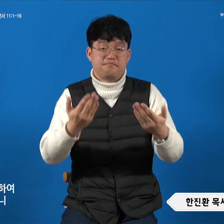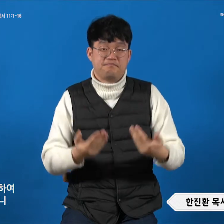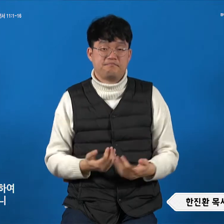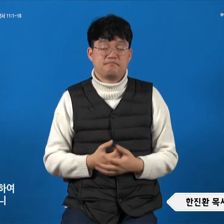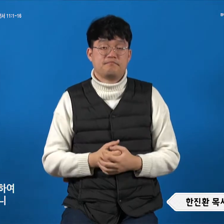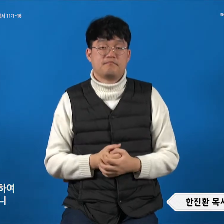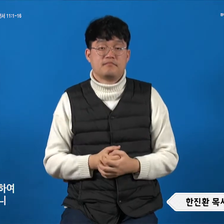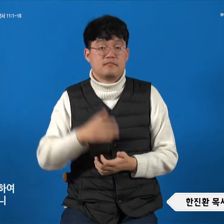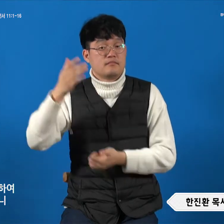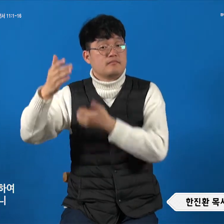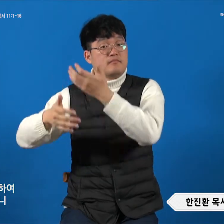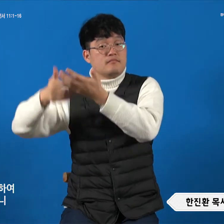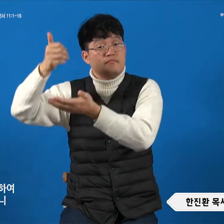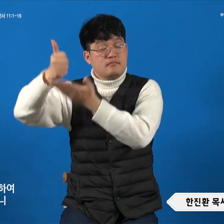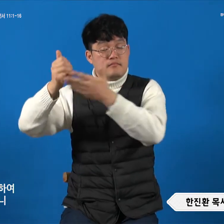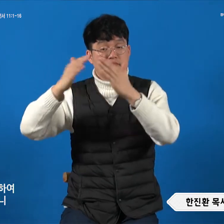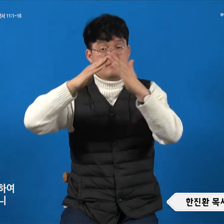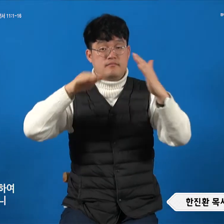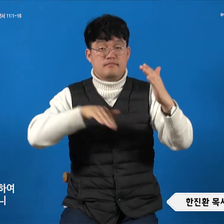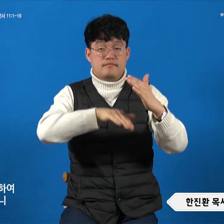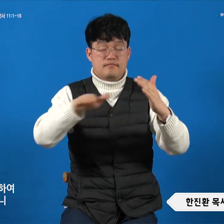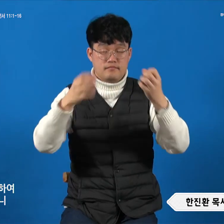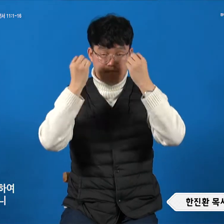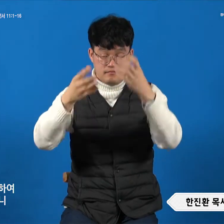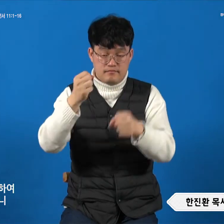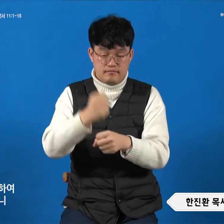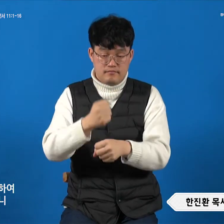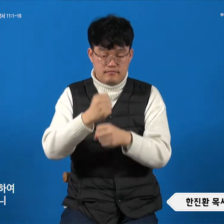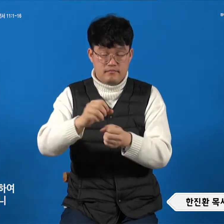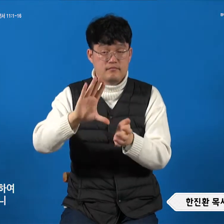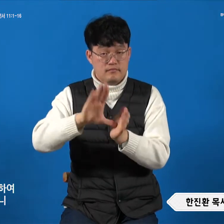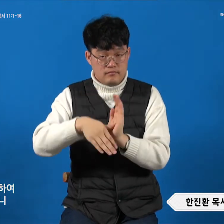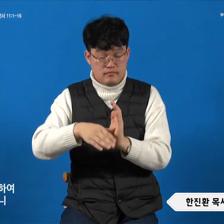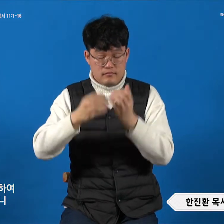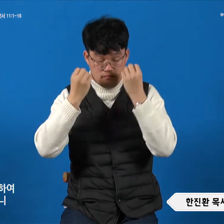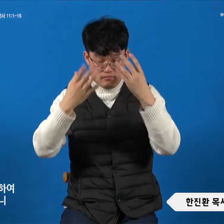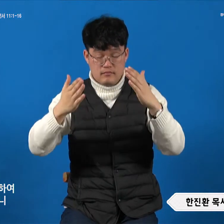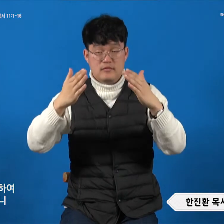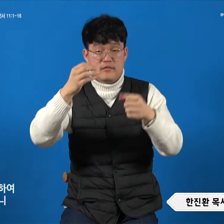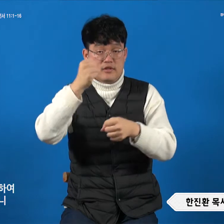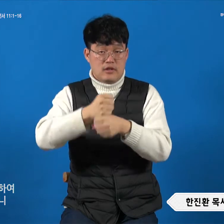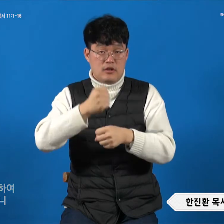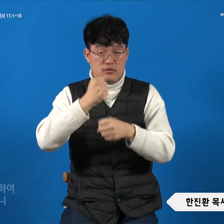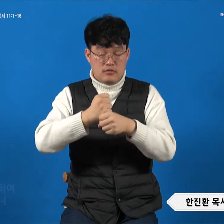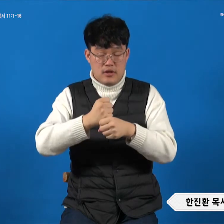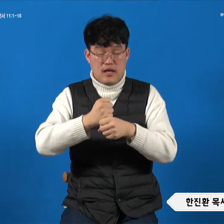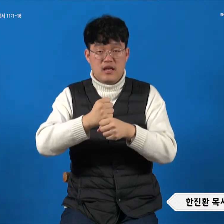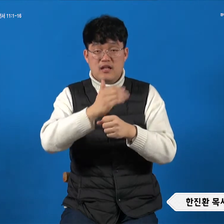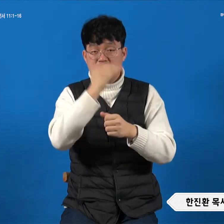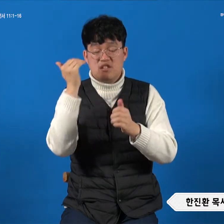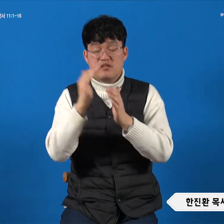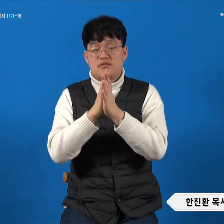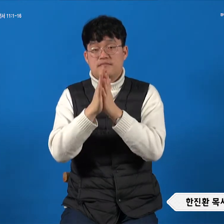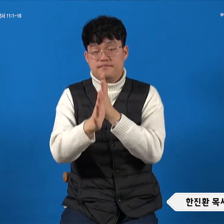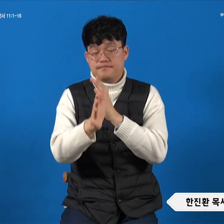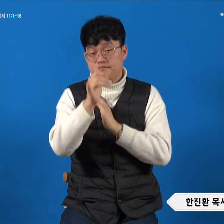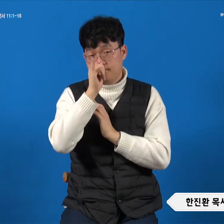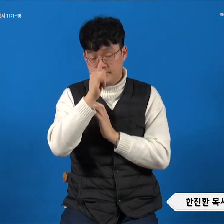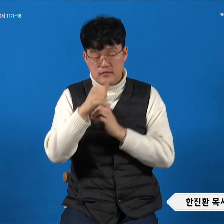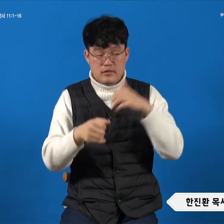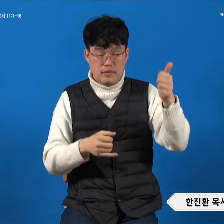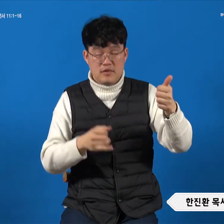받은 것이니 하나님이 가정을 창조하실 때에 그 창조에 질서가 있다는